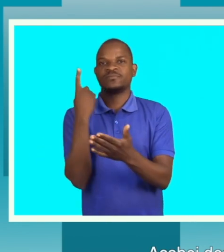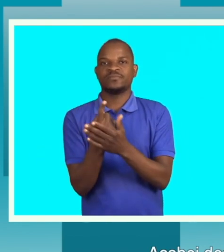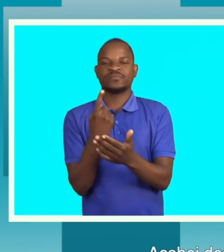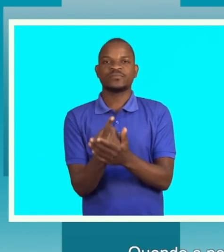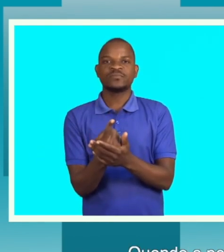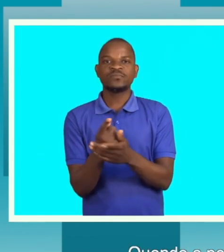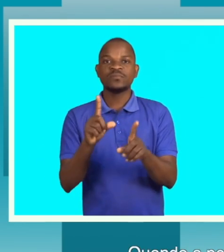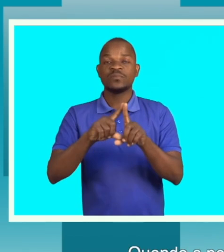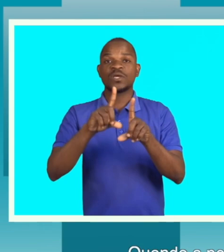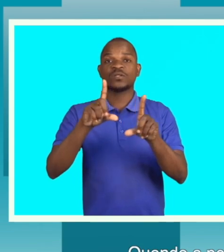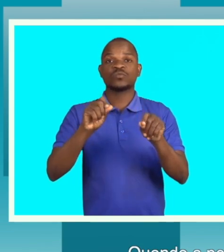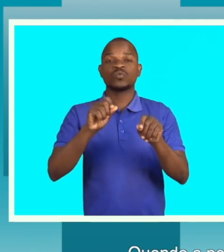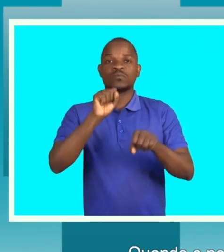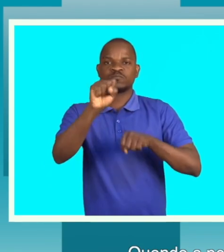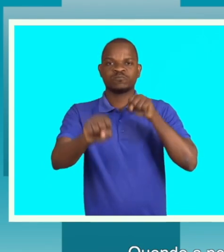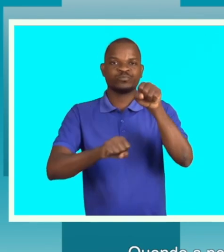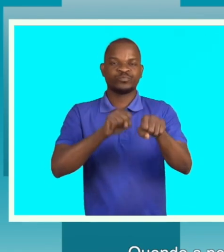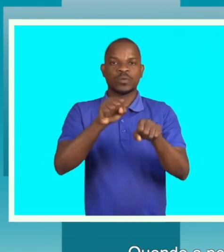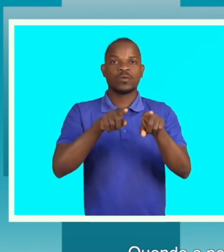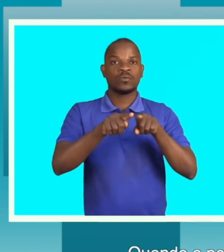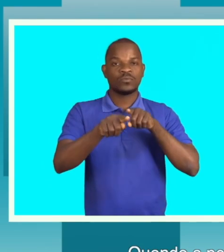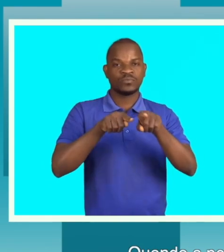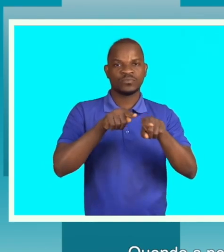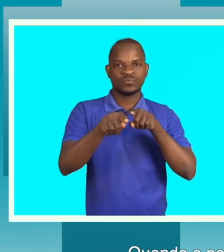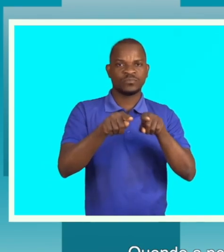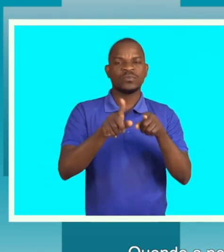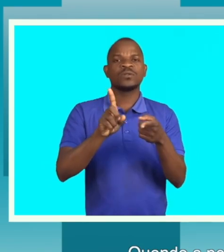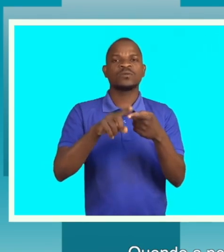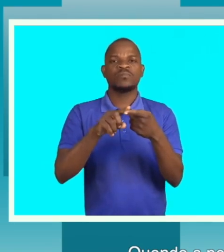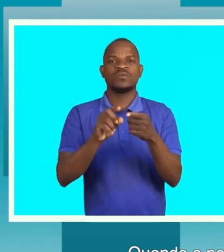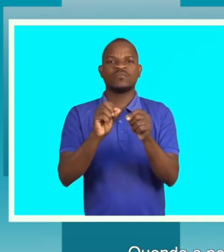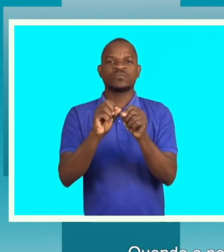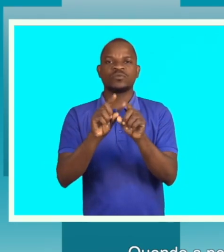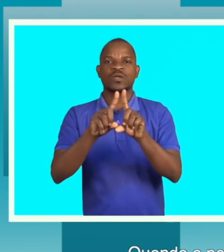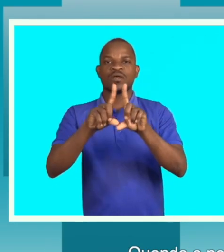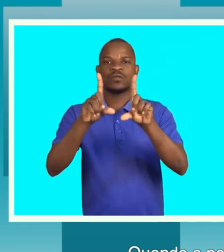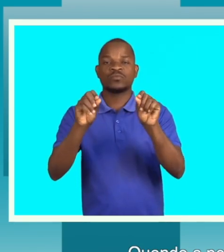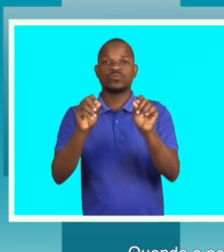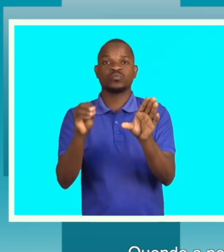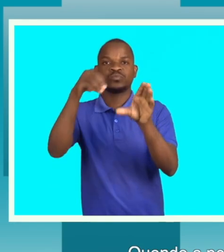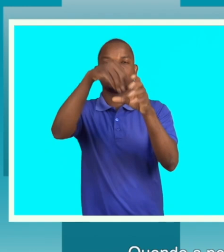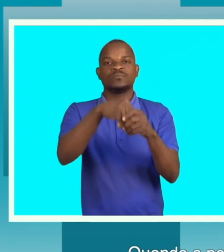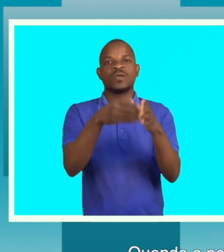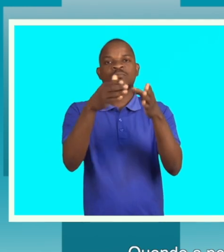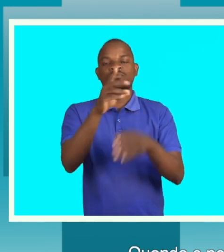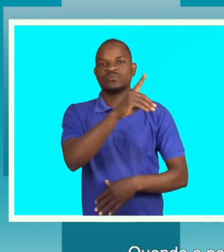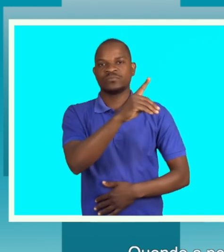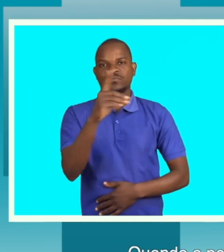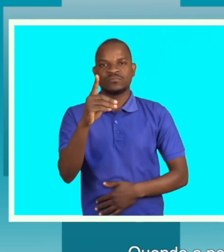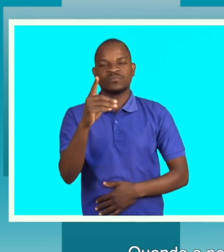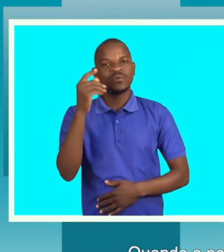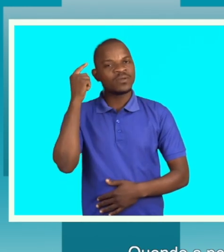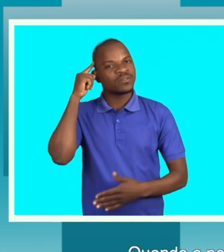modalidade Nesta modalidade Inclui Que a pessoa Portadora Com deficiência Quando está Lá dentro É para Se aliviar